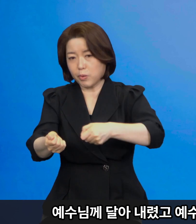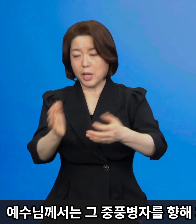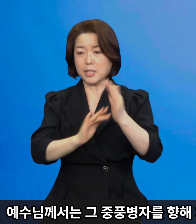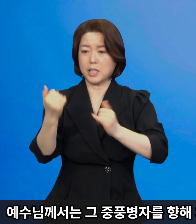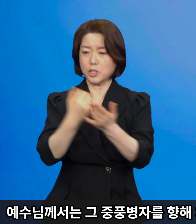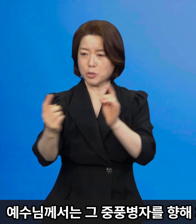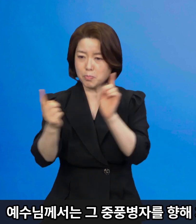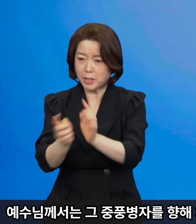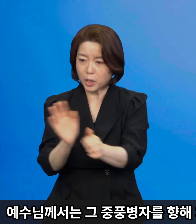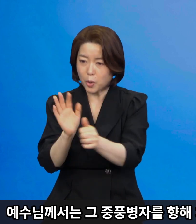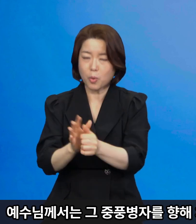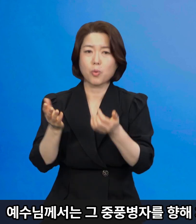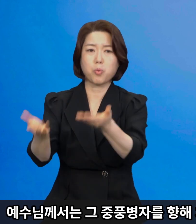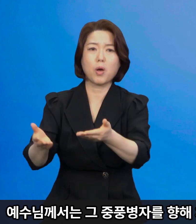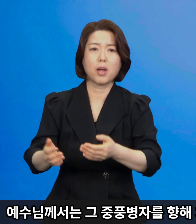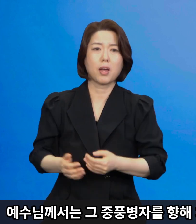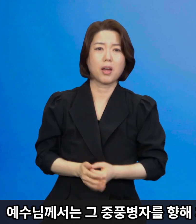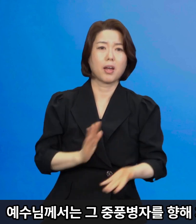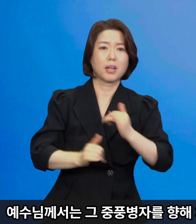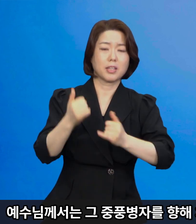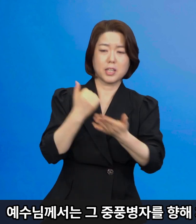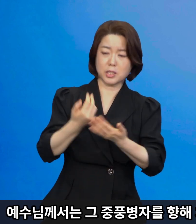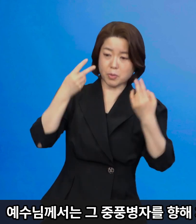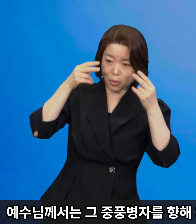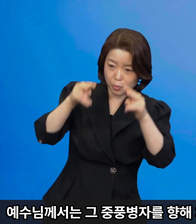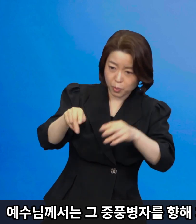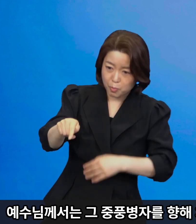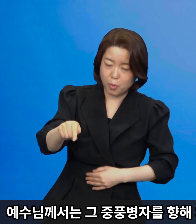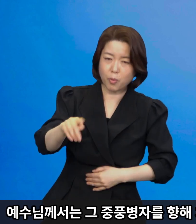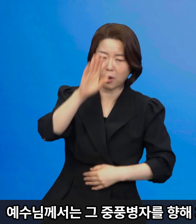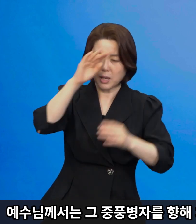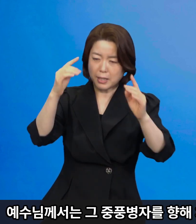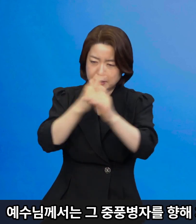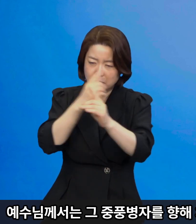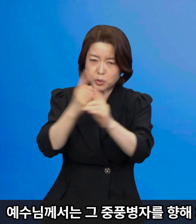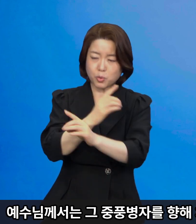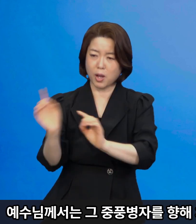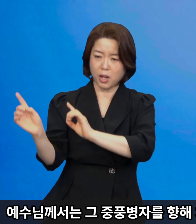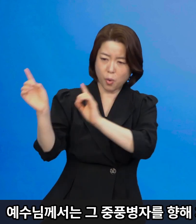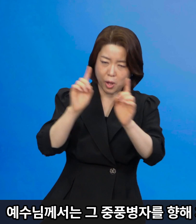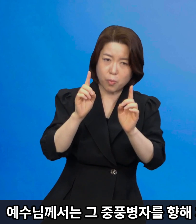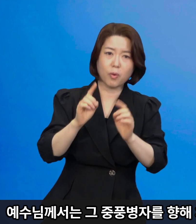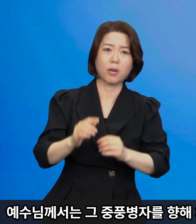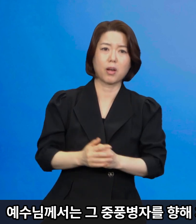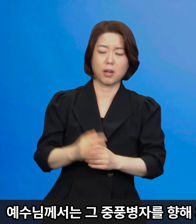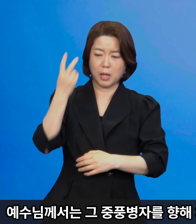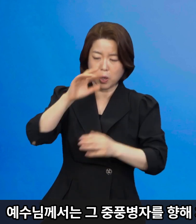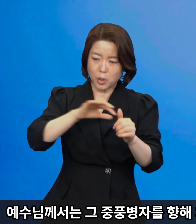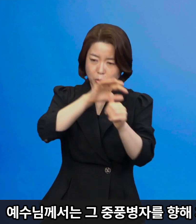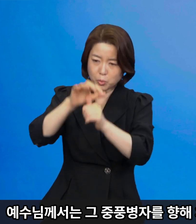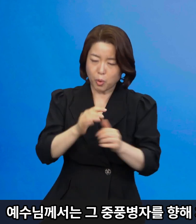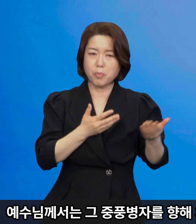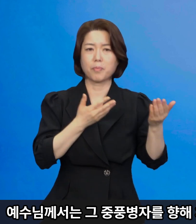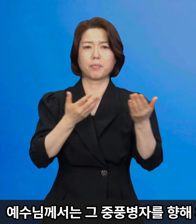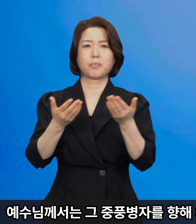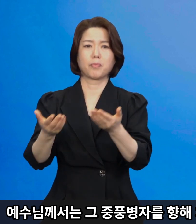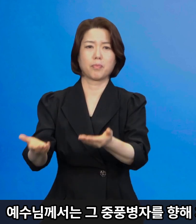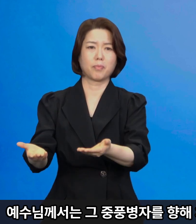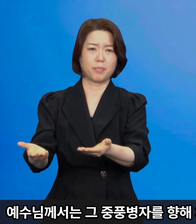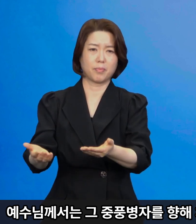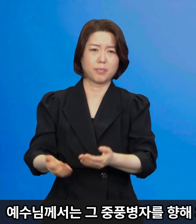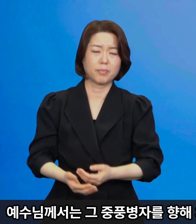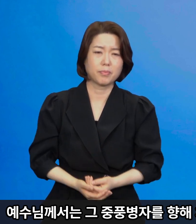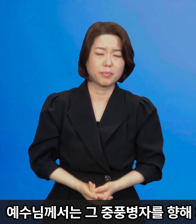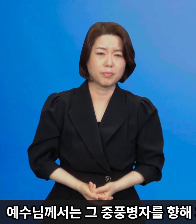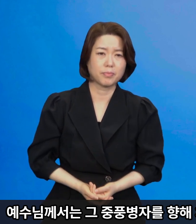도와주었고 예수님께서는 그 중풍병자를 향해 치료와 회복과 돌봄의 사역을